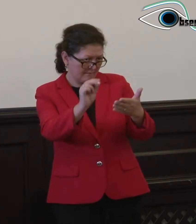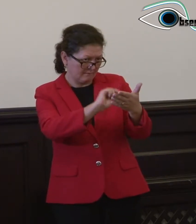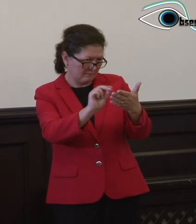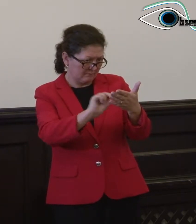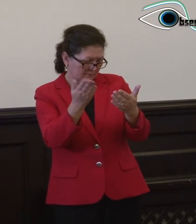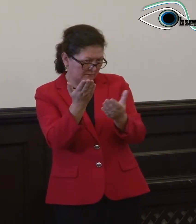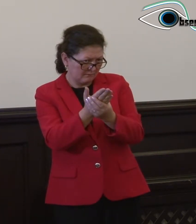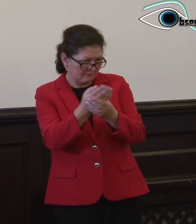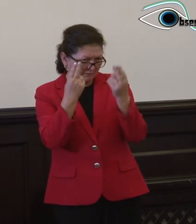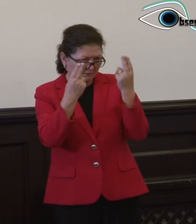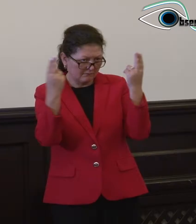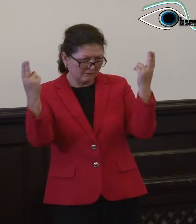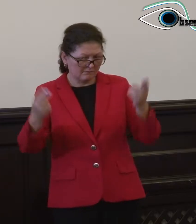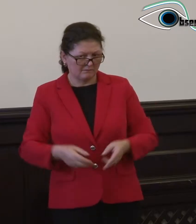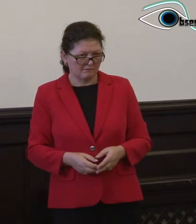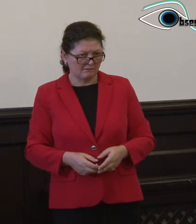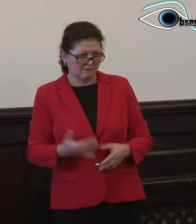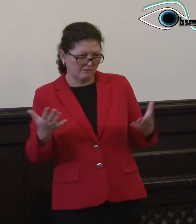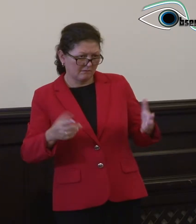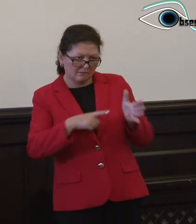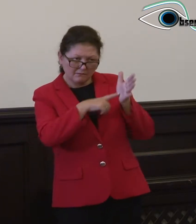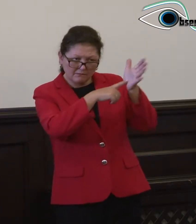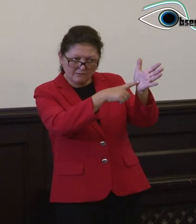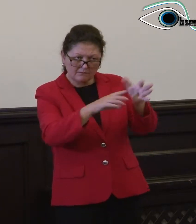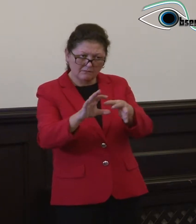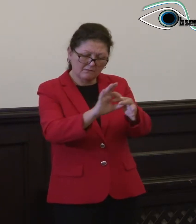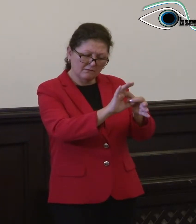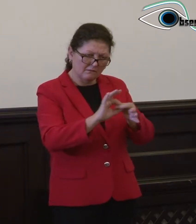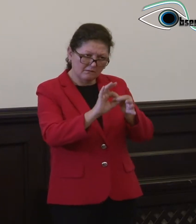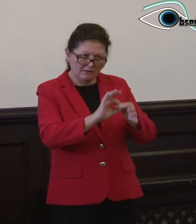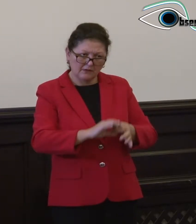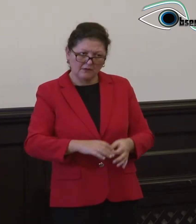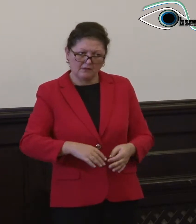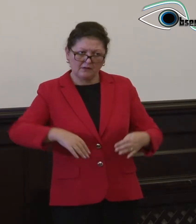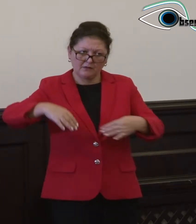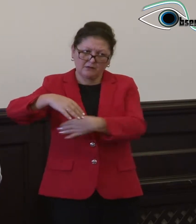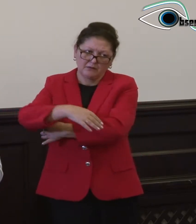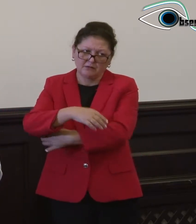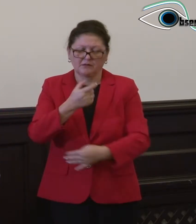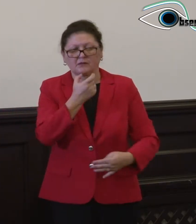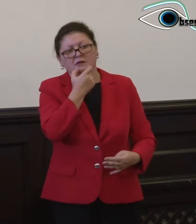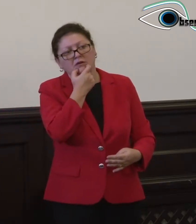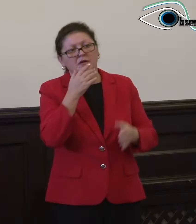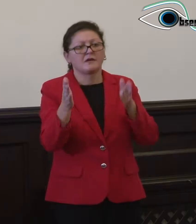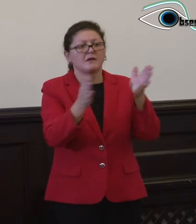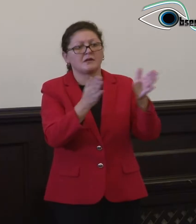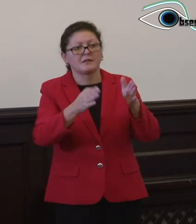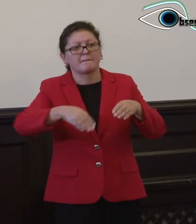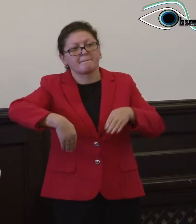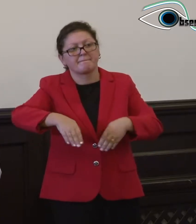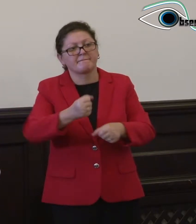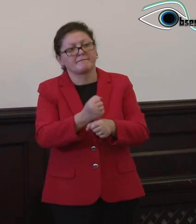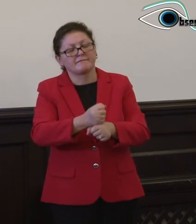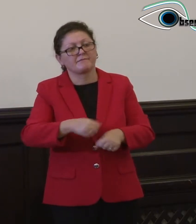importante care arată colaborarea care are loc în ultimii ani dintre Ministerul